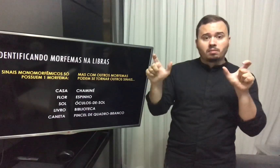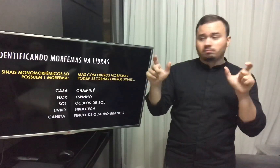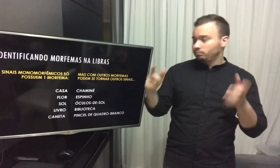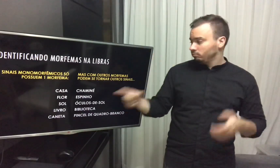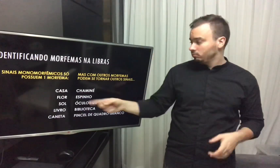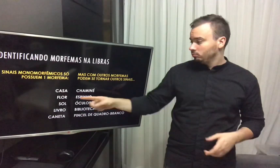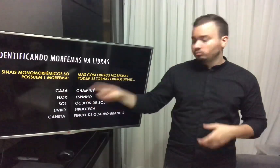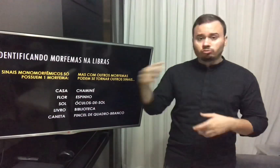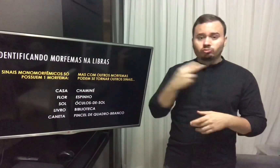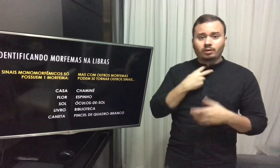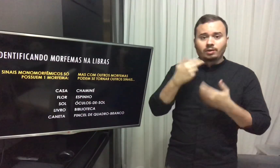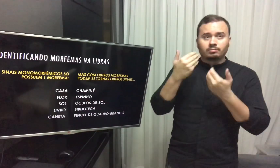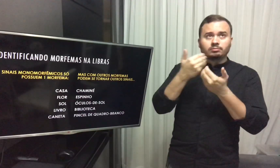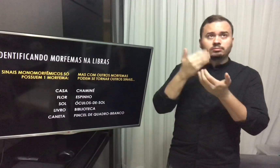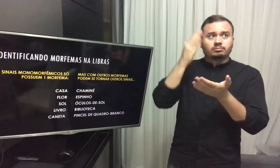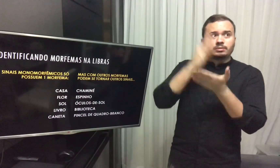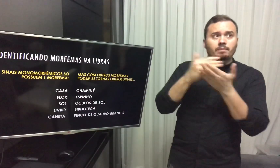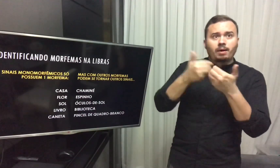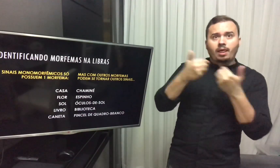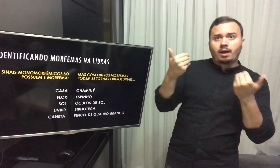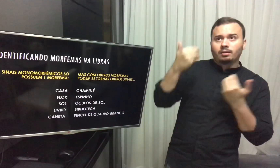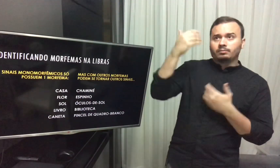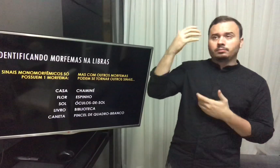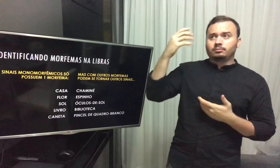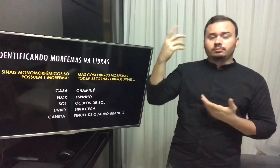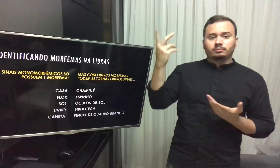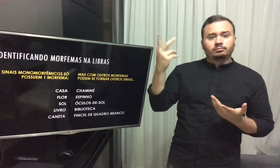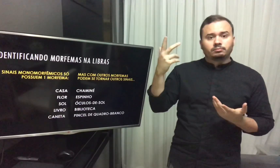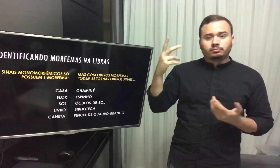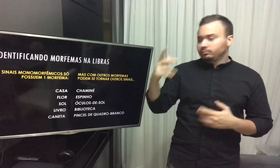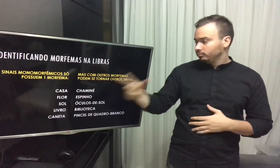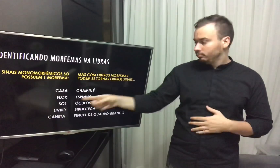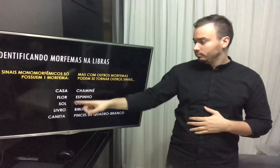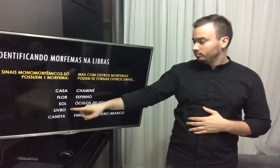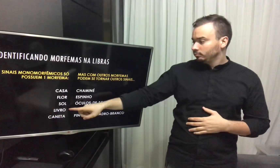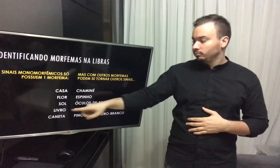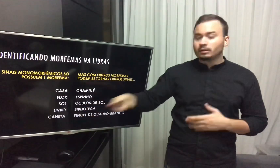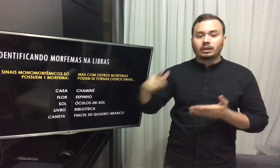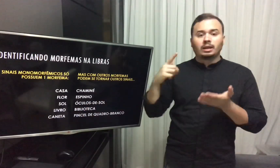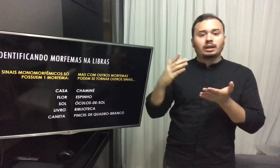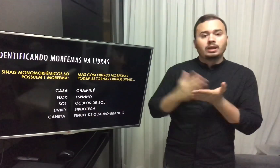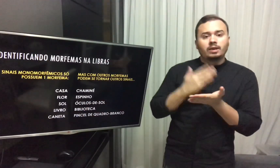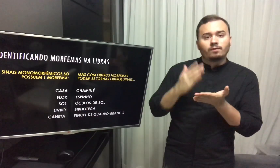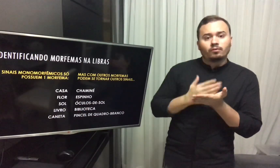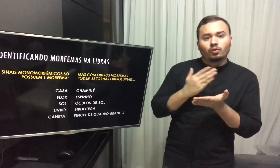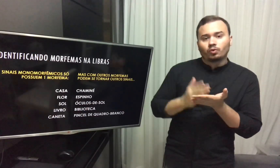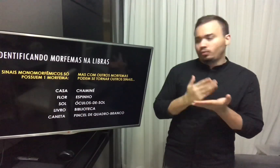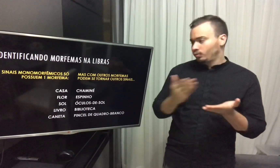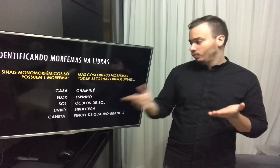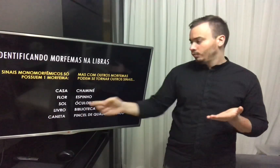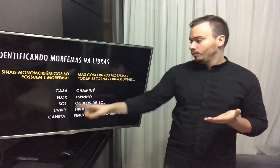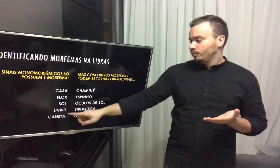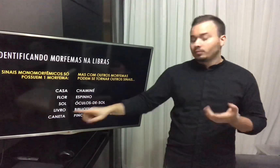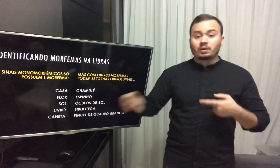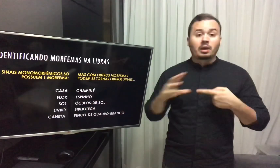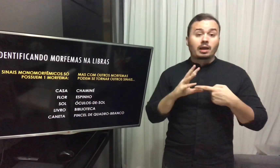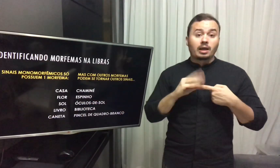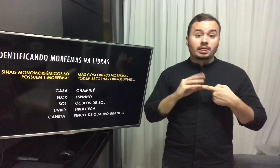um morfema. Não dá para dividir em alguma parte, dizer que essa parte tem um significado, essa parte outra.